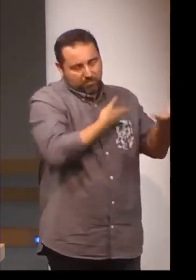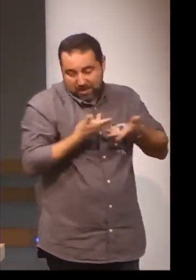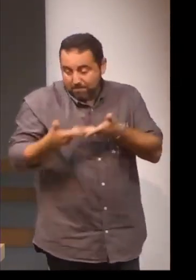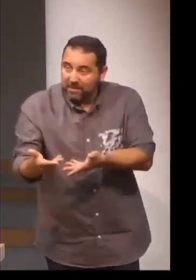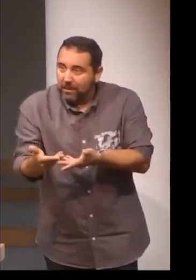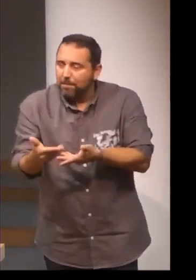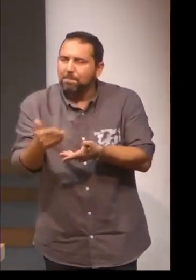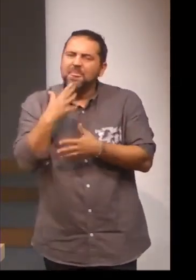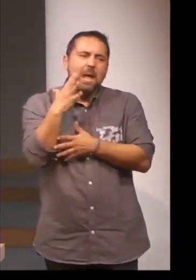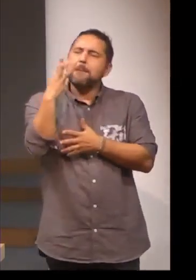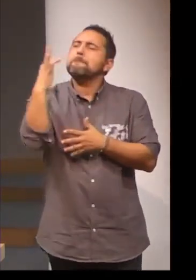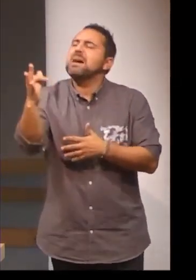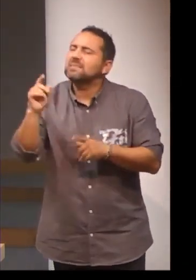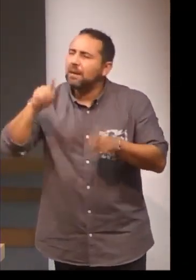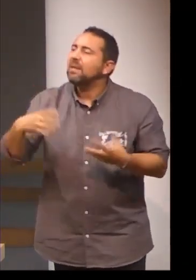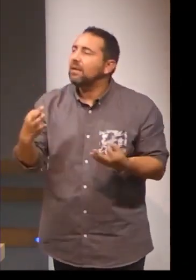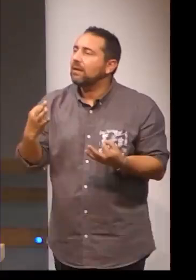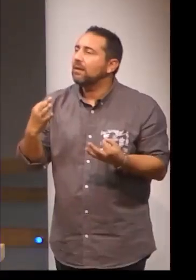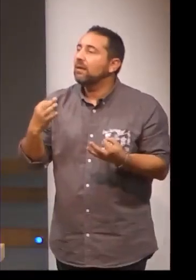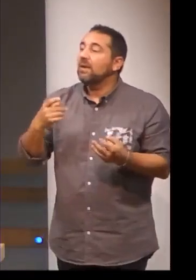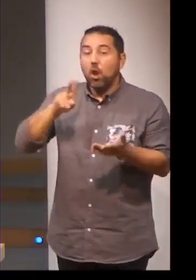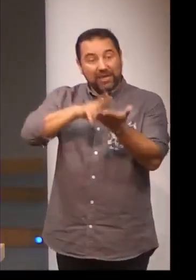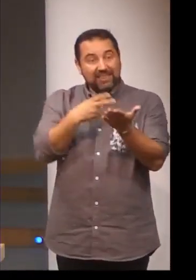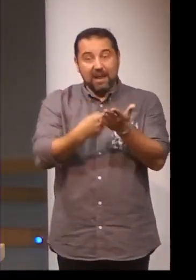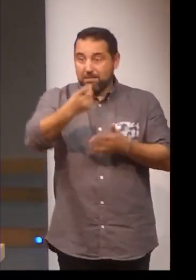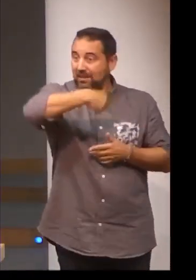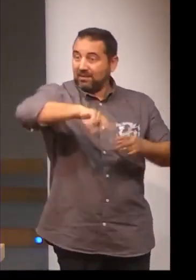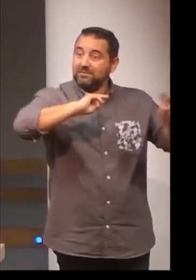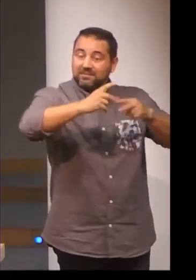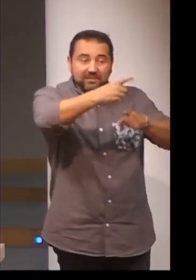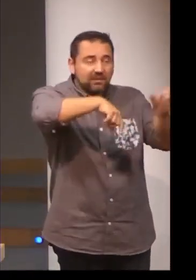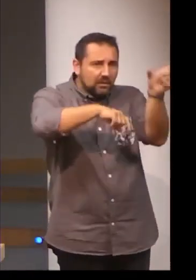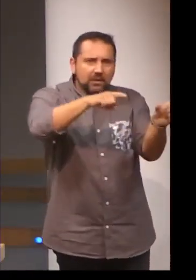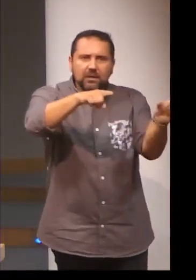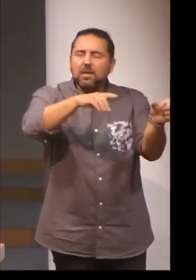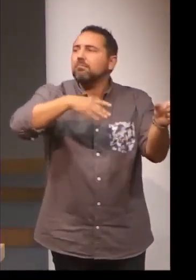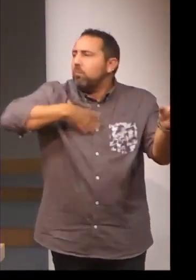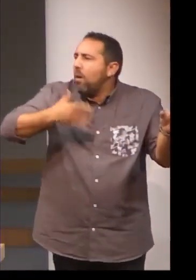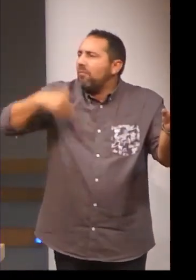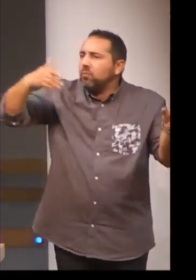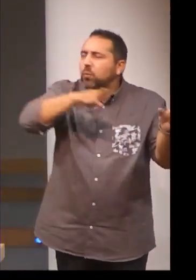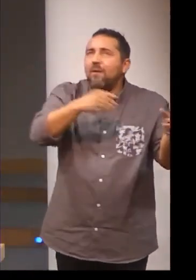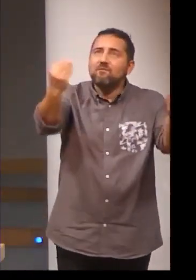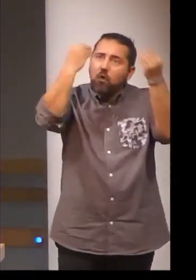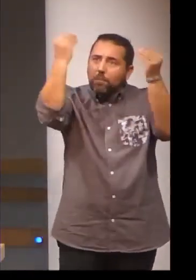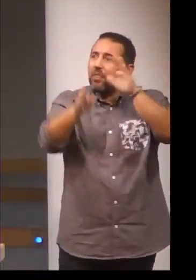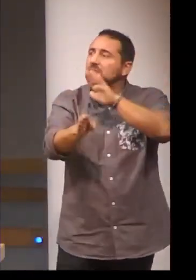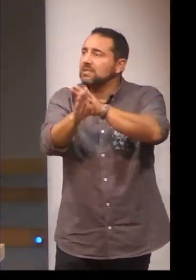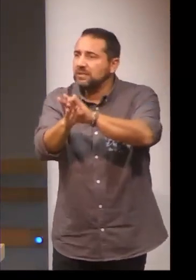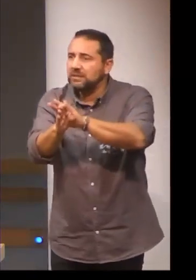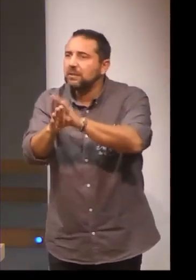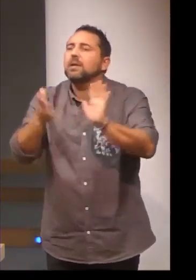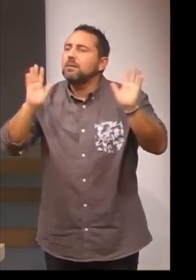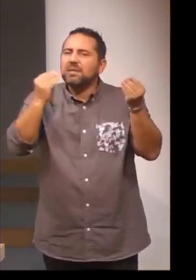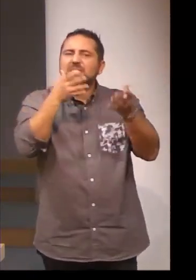Y, además, permitir hacer llegar a los intérpretes la idea de que pueden continuar su formación sin que esta formación les tenga que